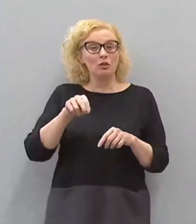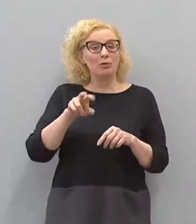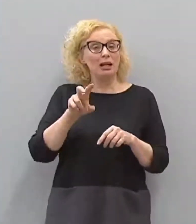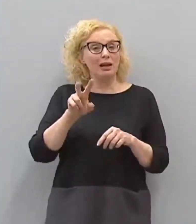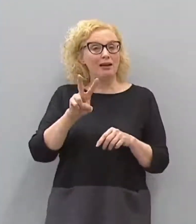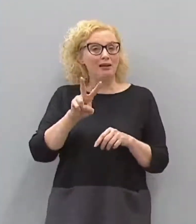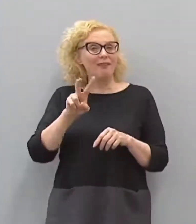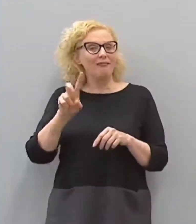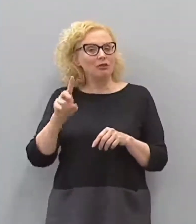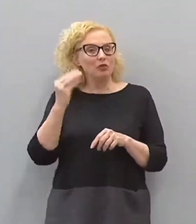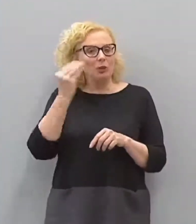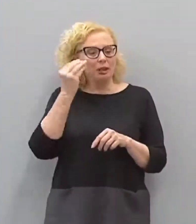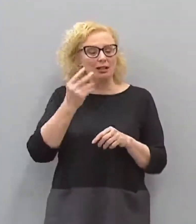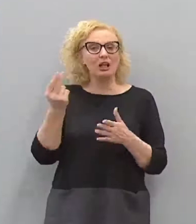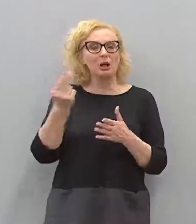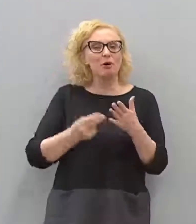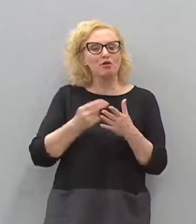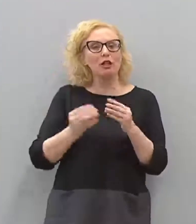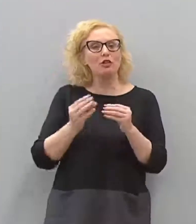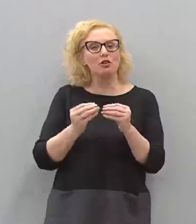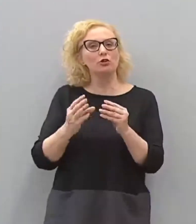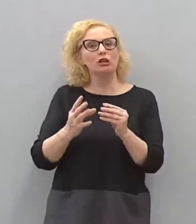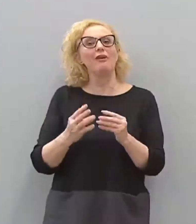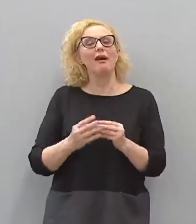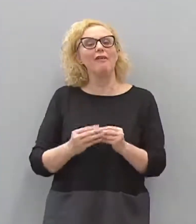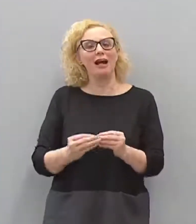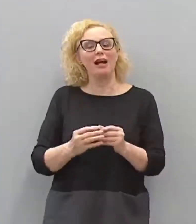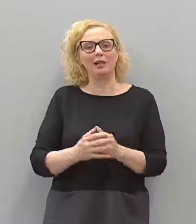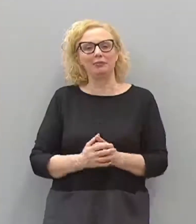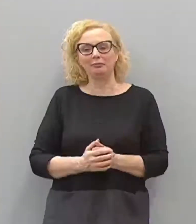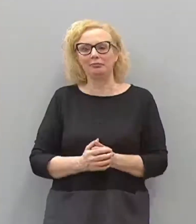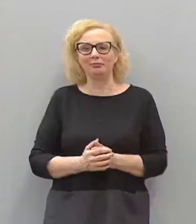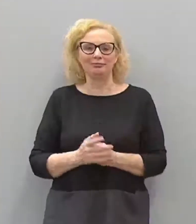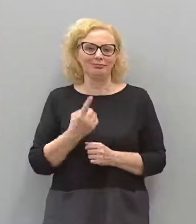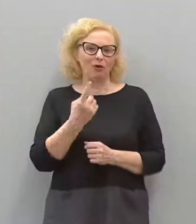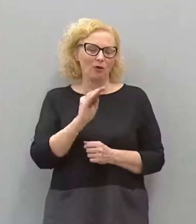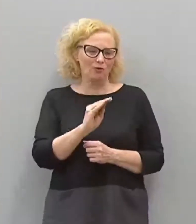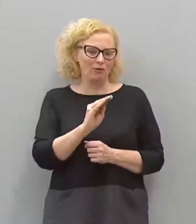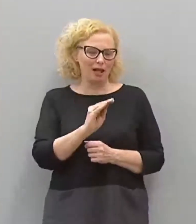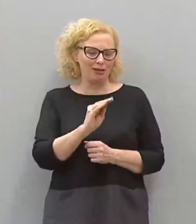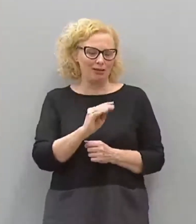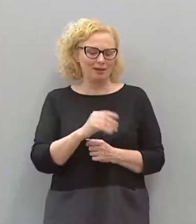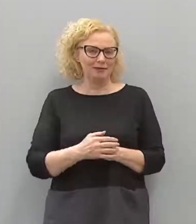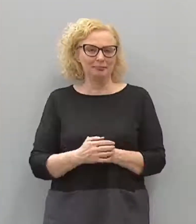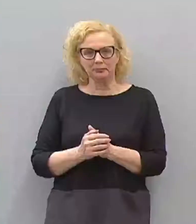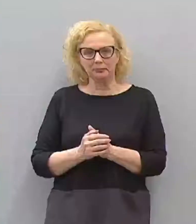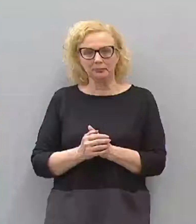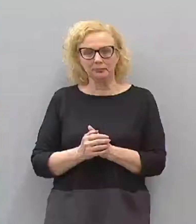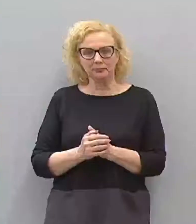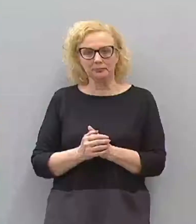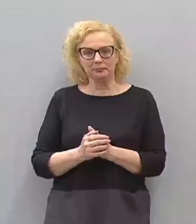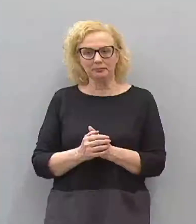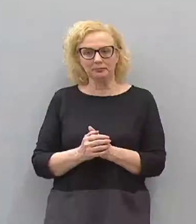anche la progettazione esecutiva ingegner martorano un collega